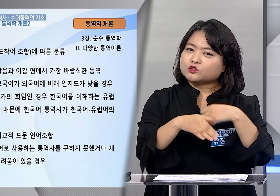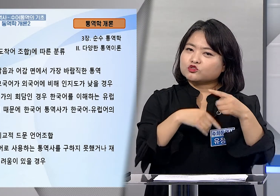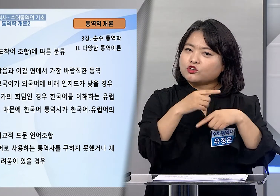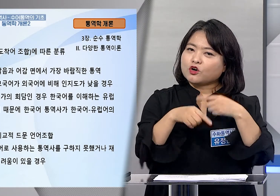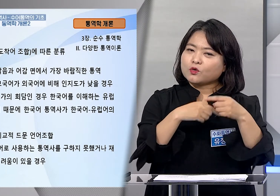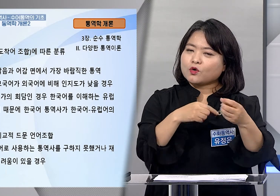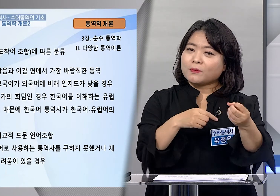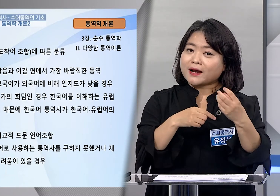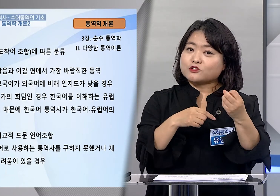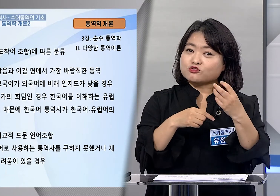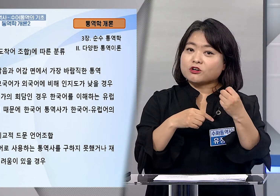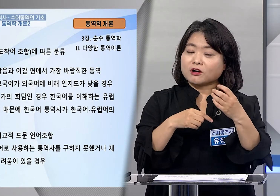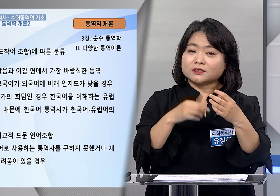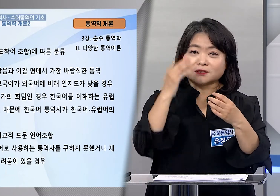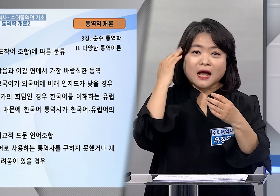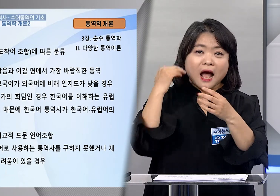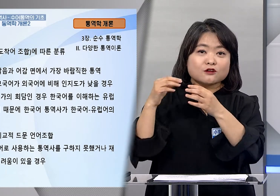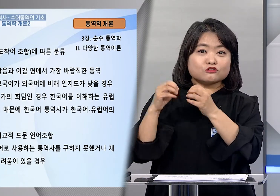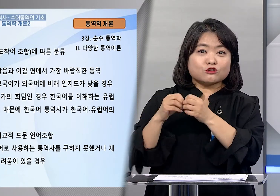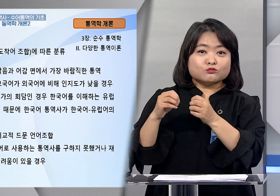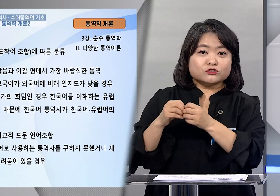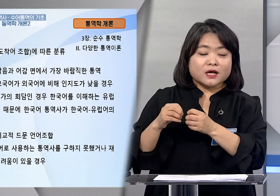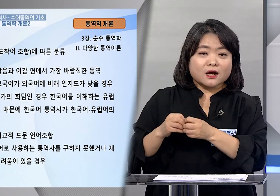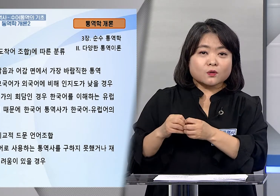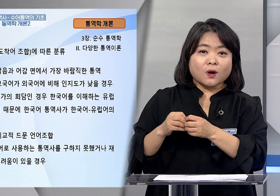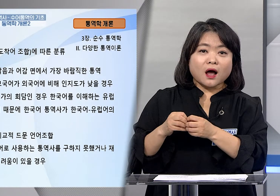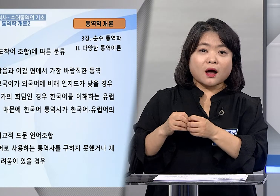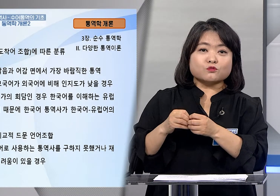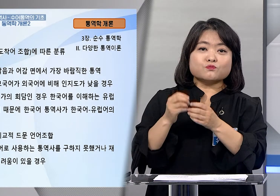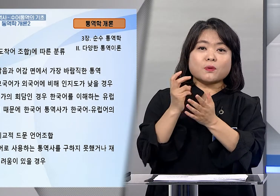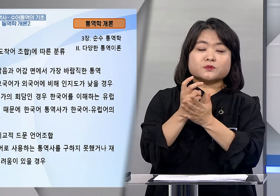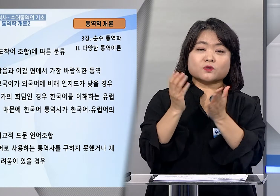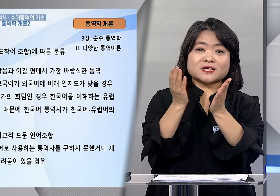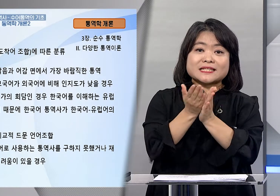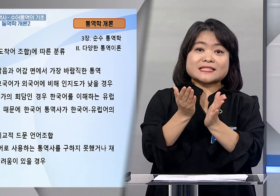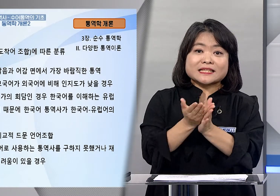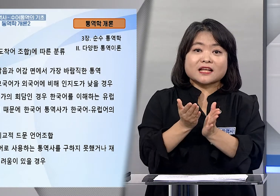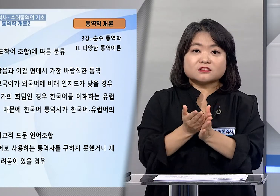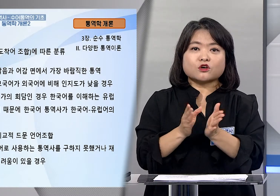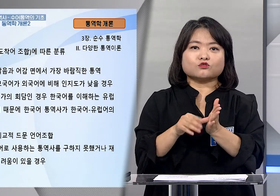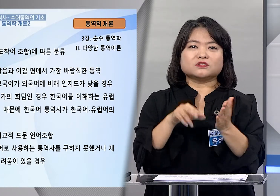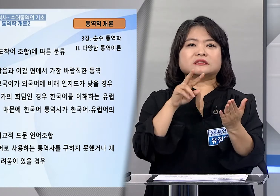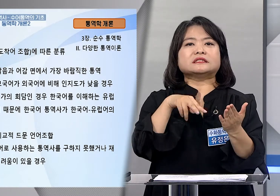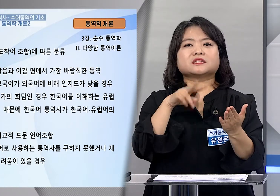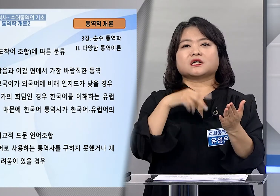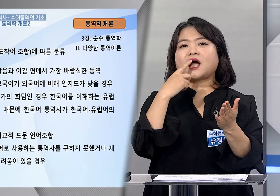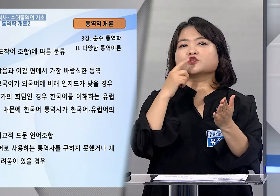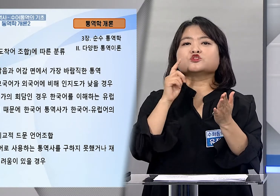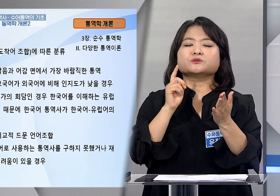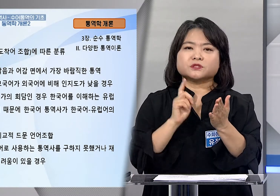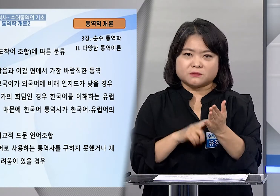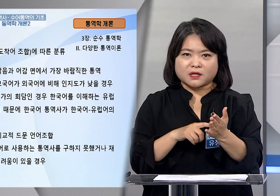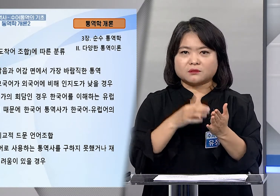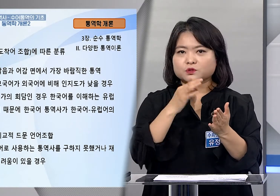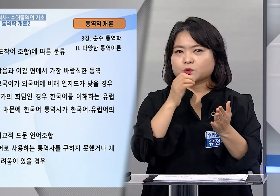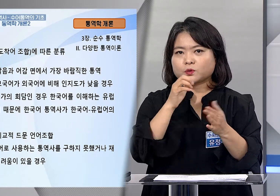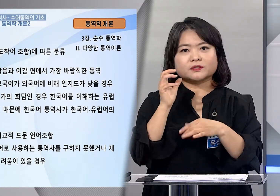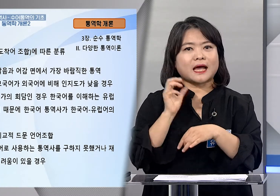수어로 말해주는 거는 한국어 문장과 문법 쪽을 일치하는 경우는 읽기가 아주 쉽습니다. 음성 통역 잘